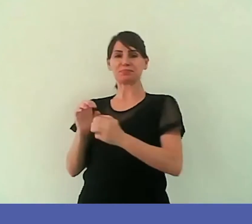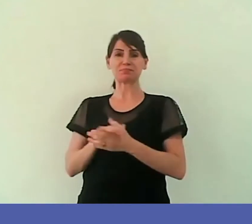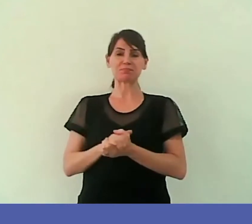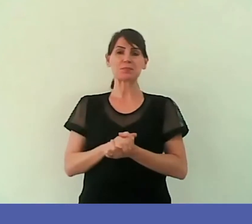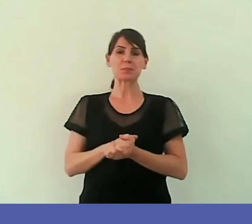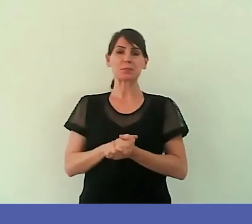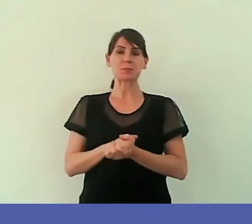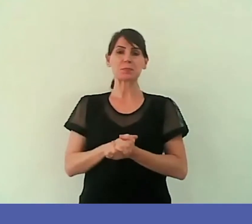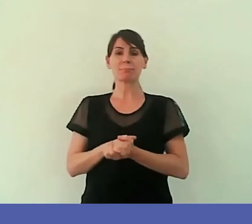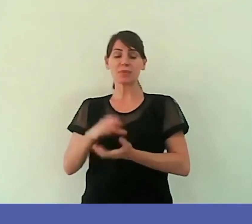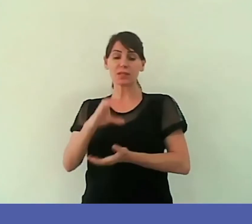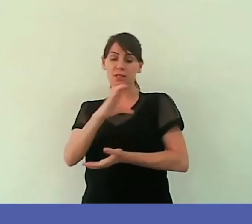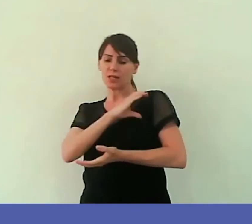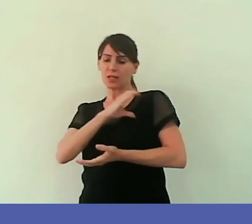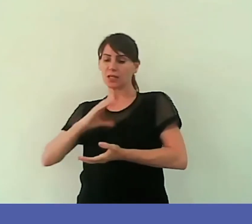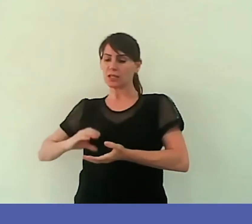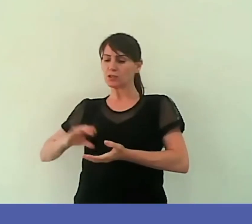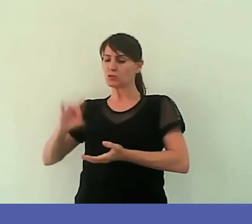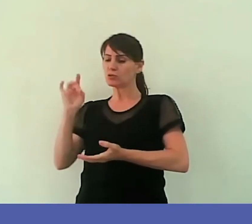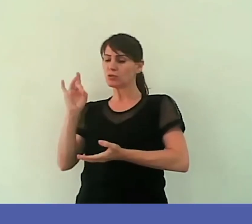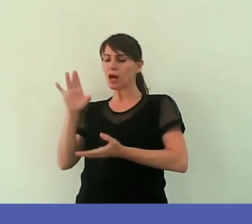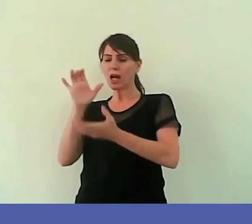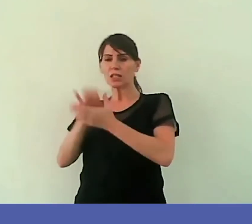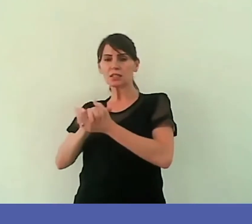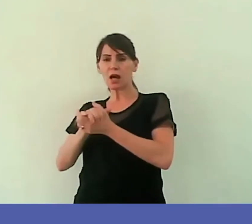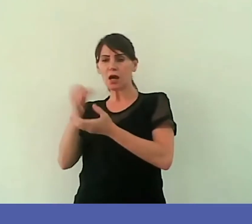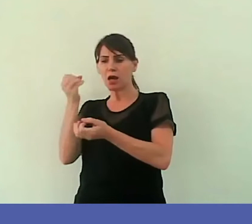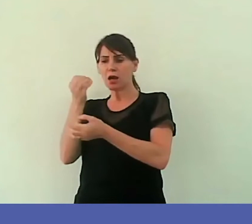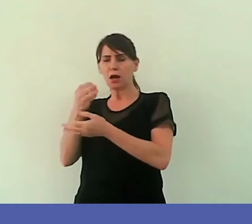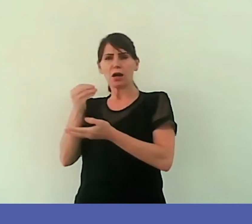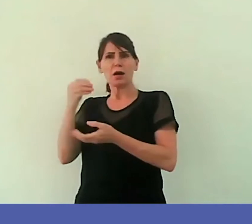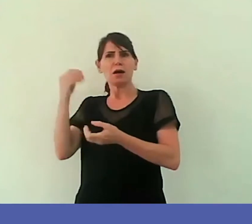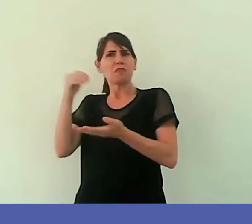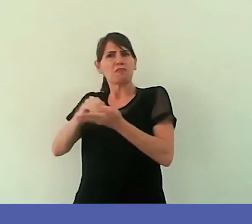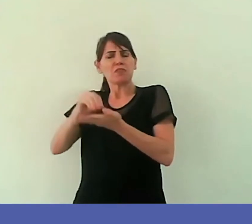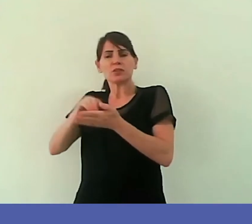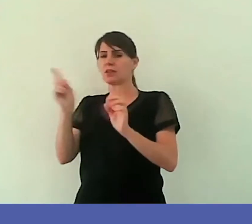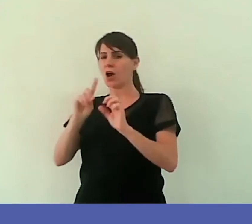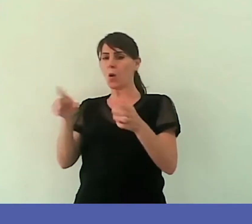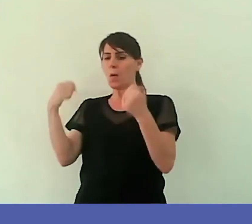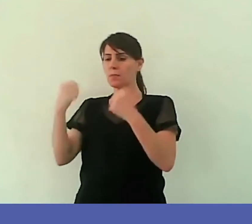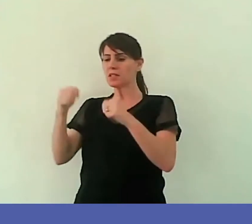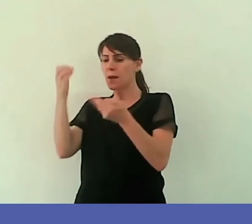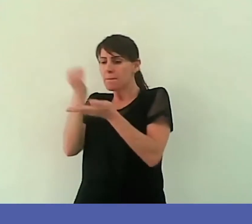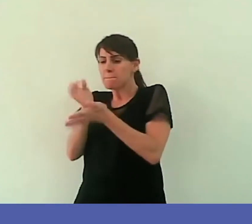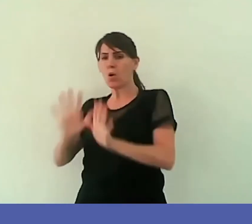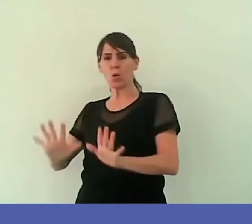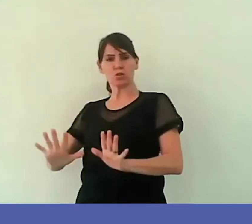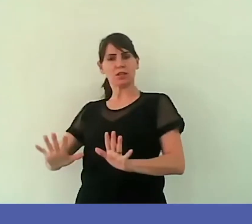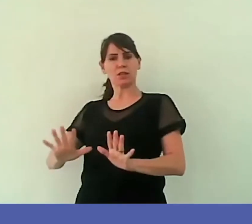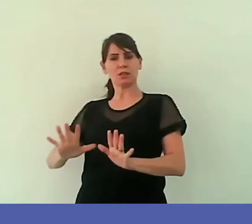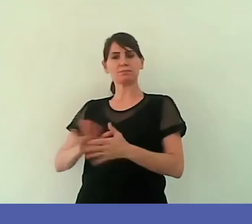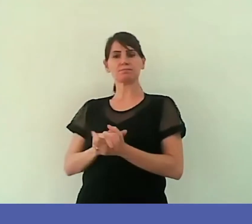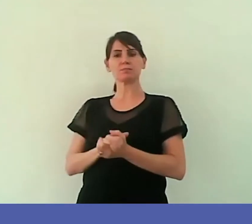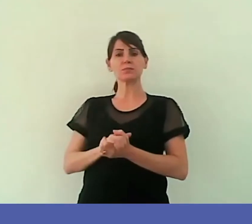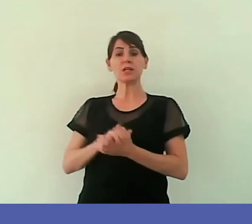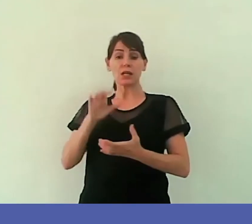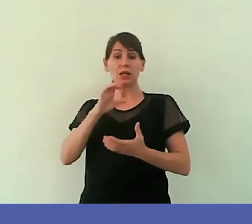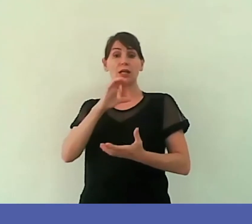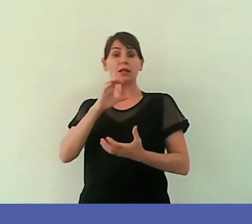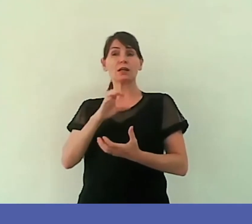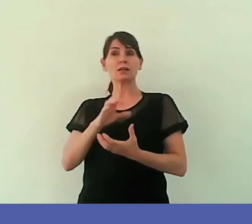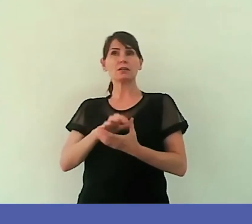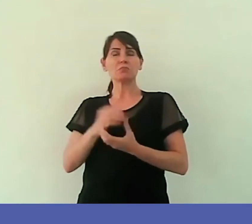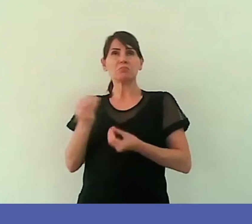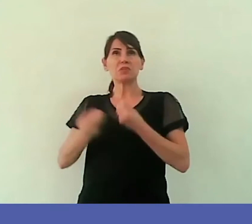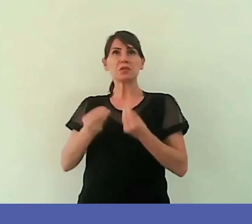Cristo não pode casar com uma esposa não pronta. Não pode casar uma criança não crescida, não madura. Não pode casar com uma